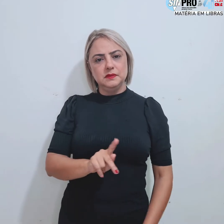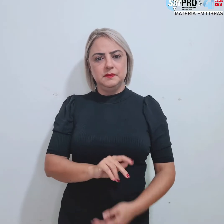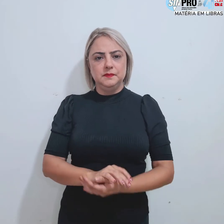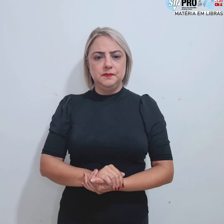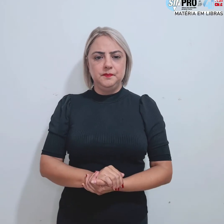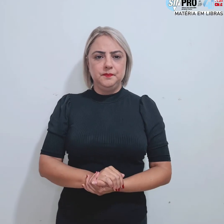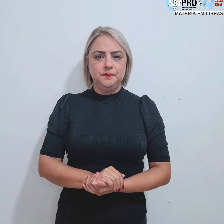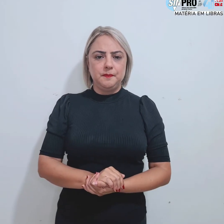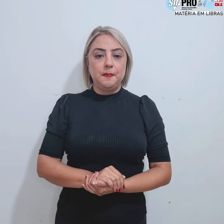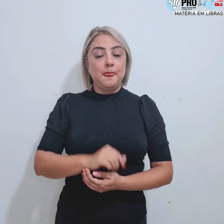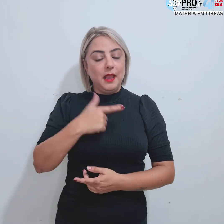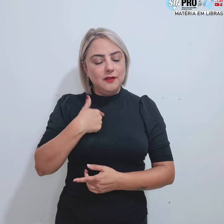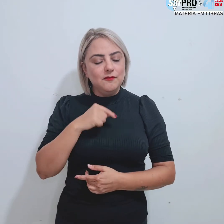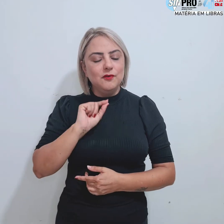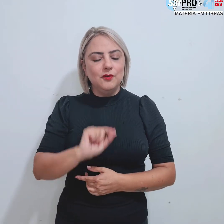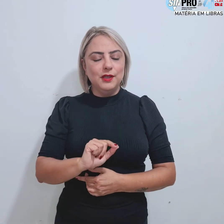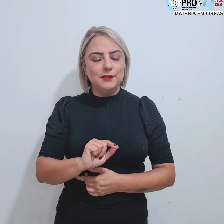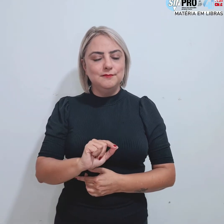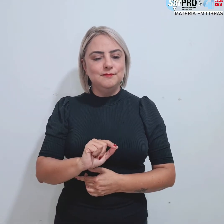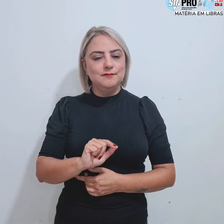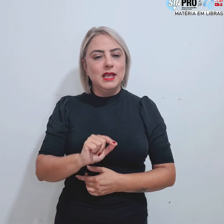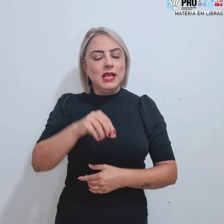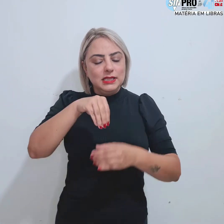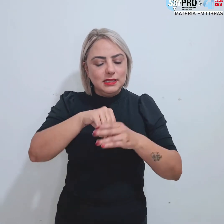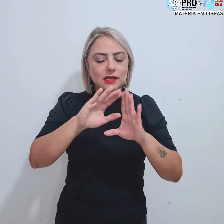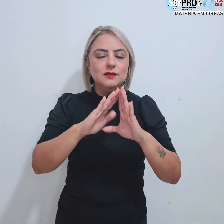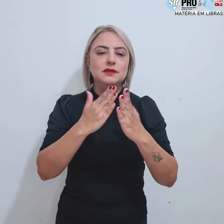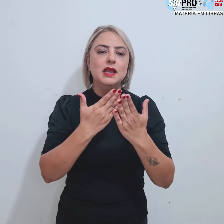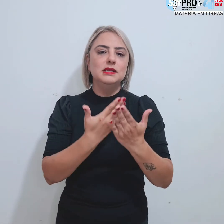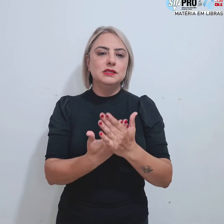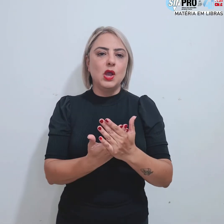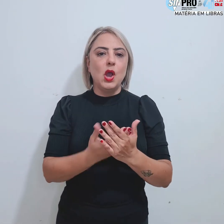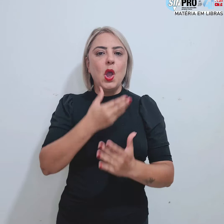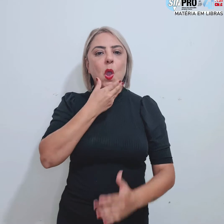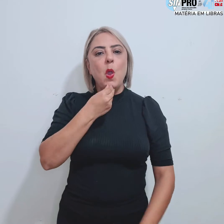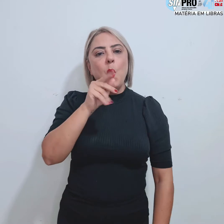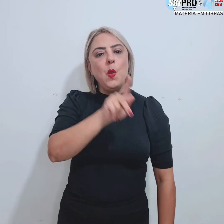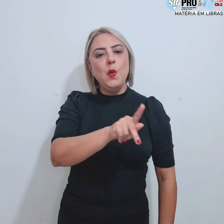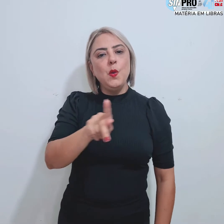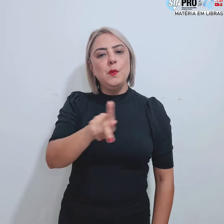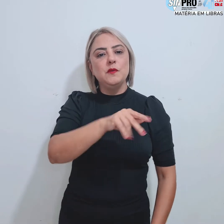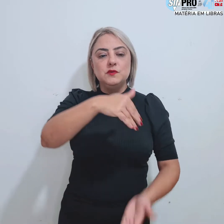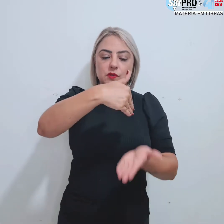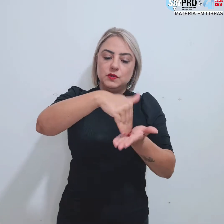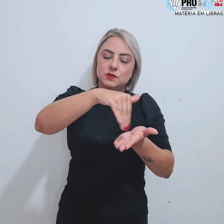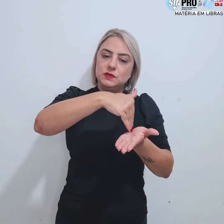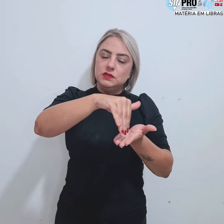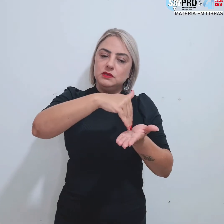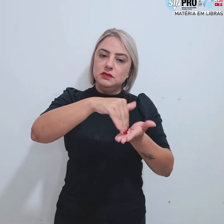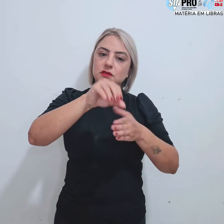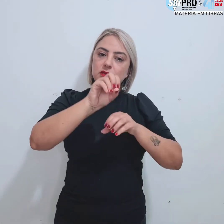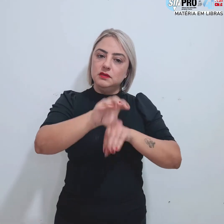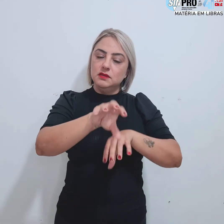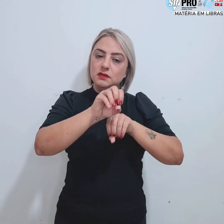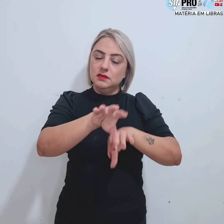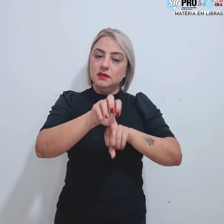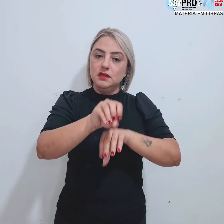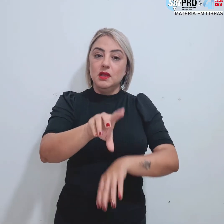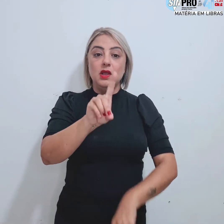E foi justamente na escola que o professor da Secretaria de Educação do